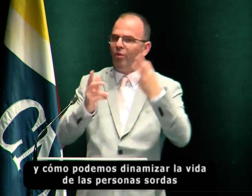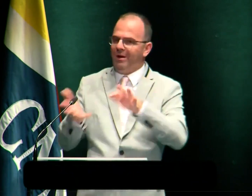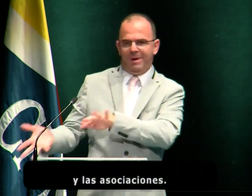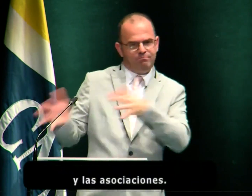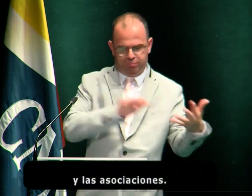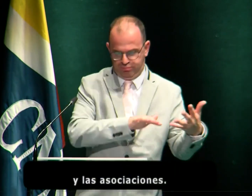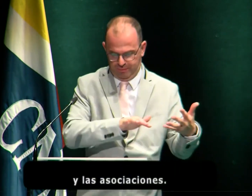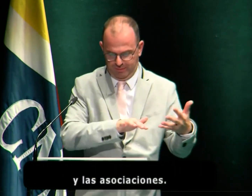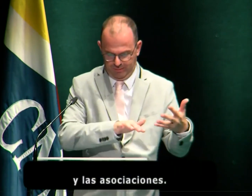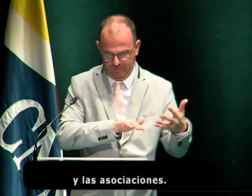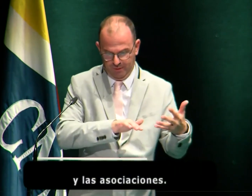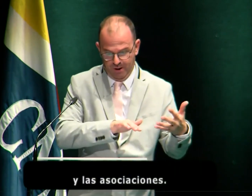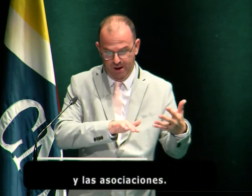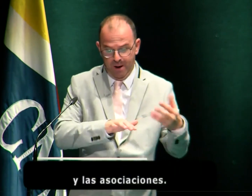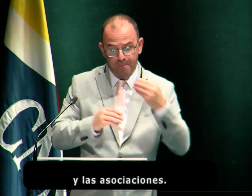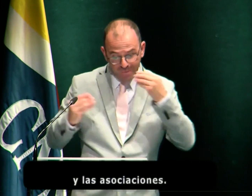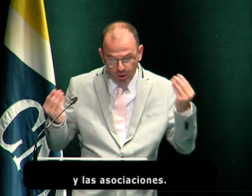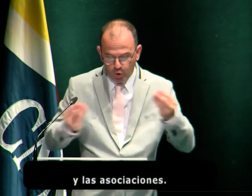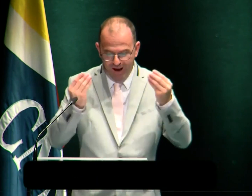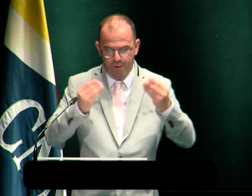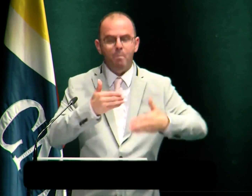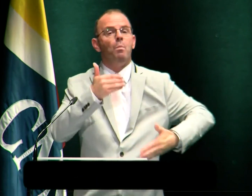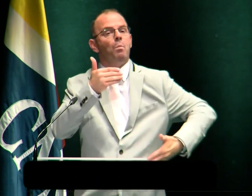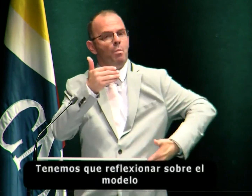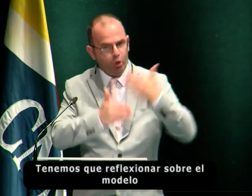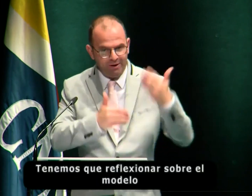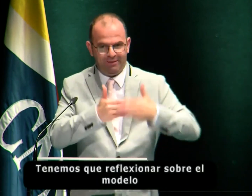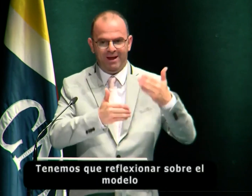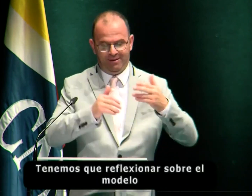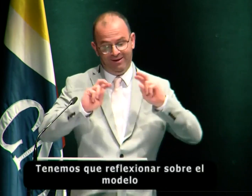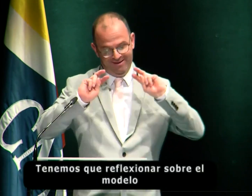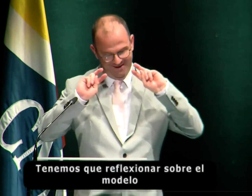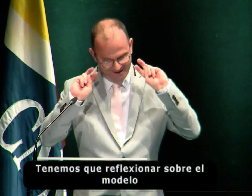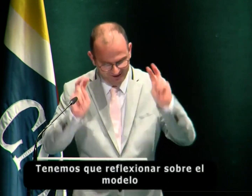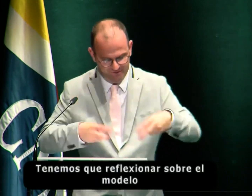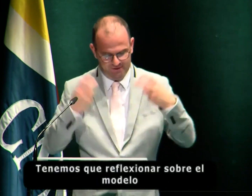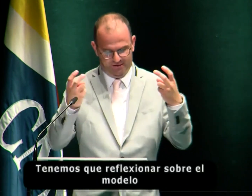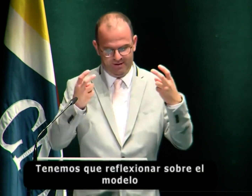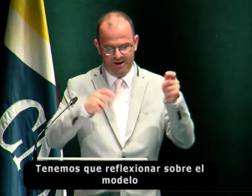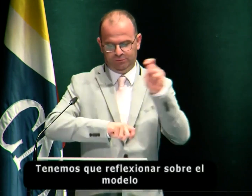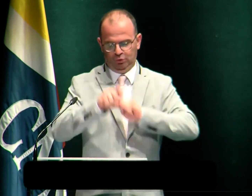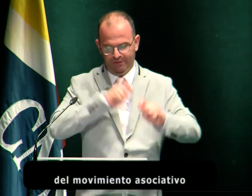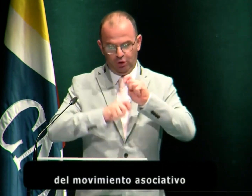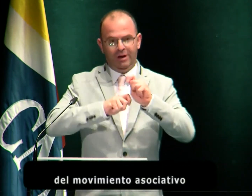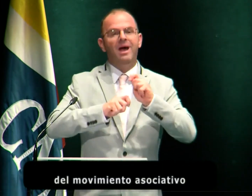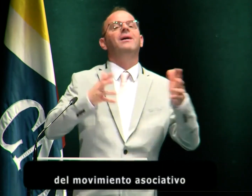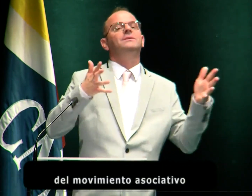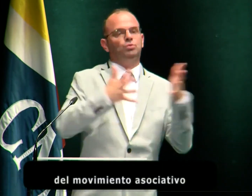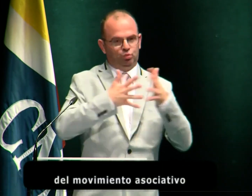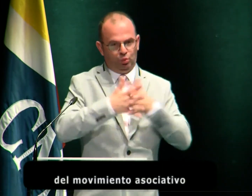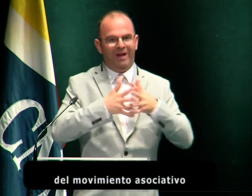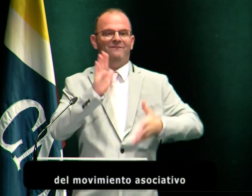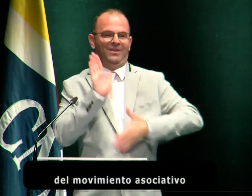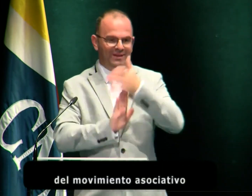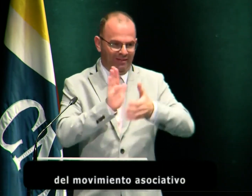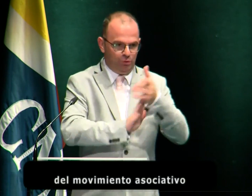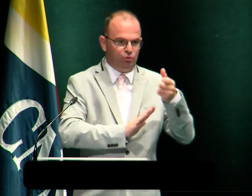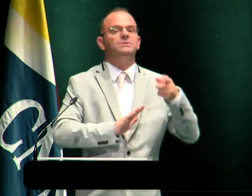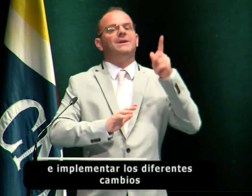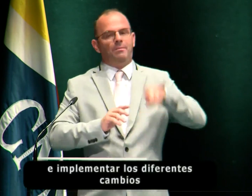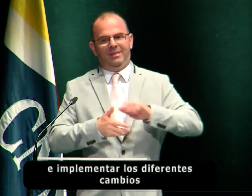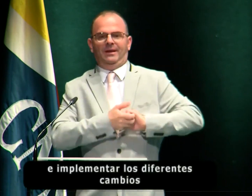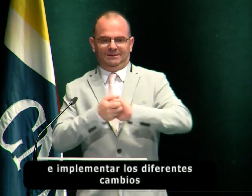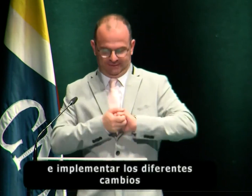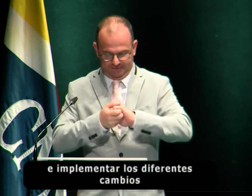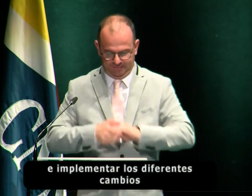como implementar los diferentes cambios a los que decidimos que son importantes, modernizar y reestructurar